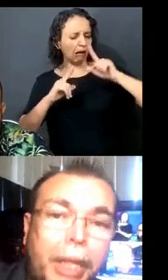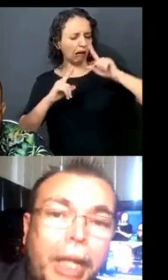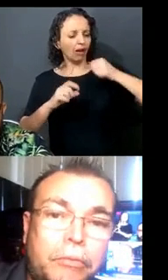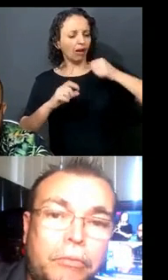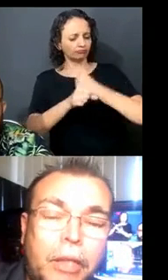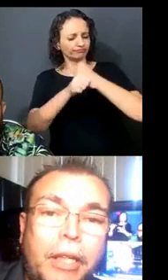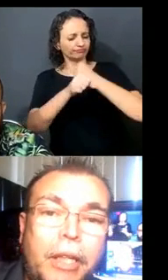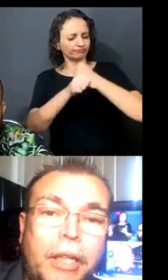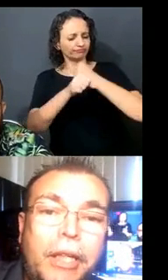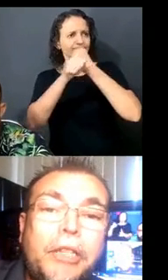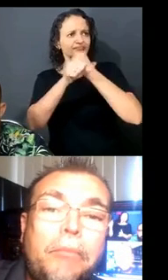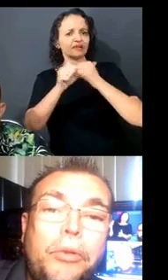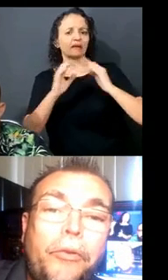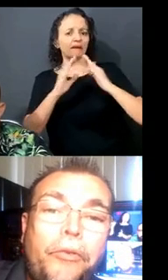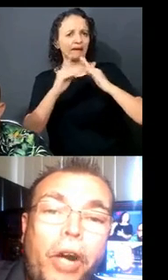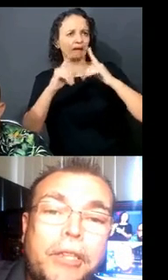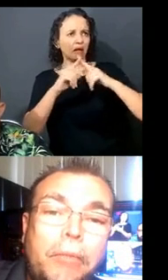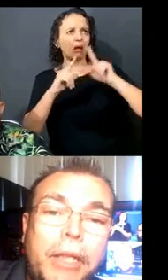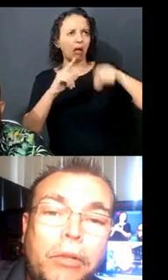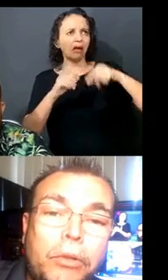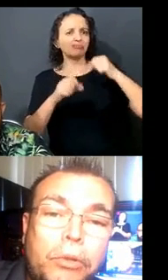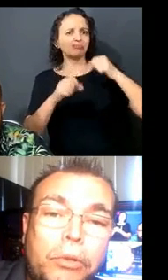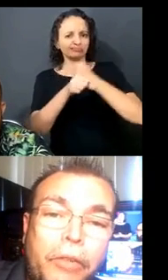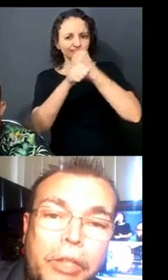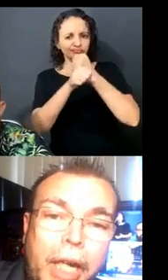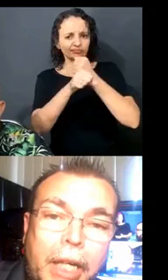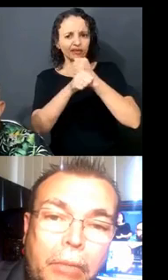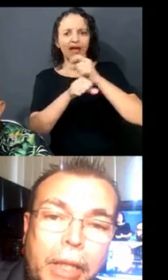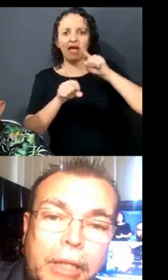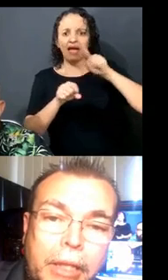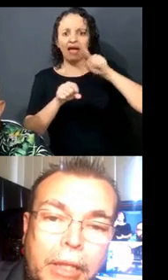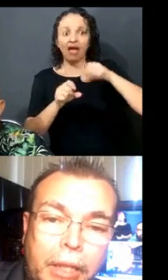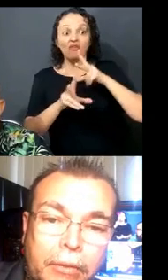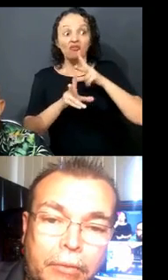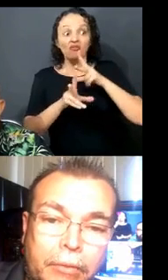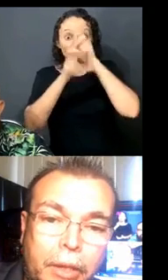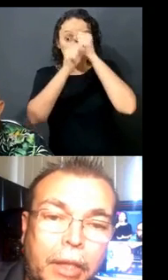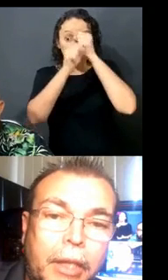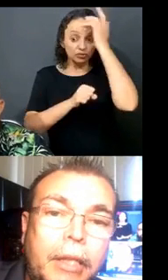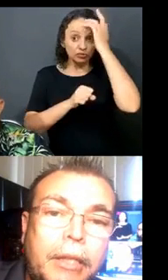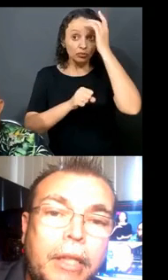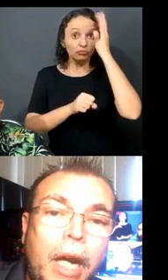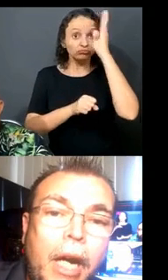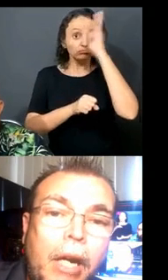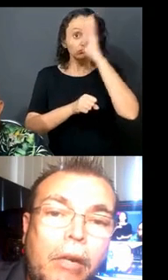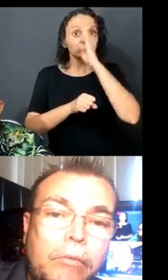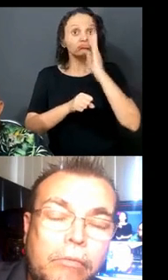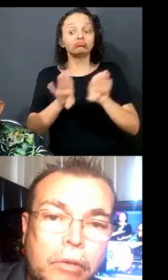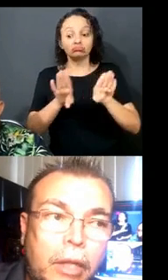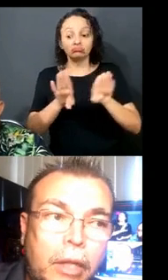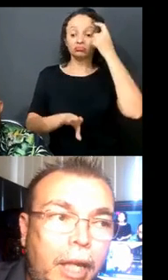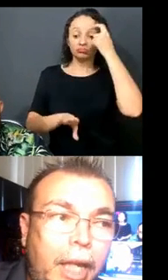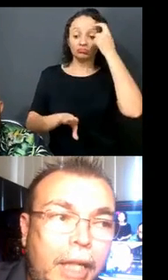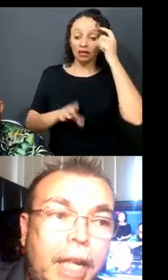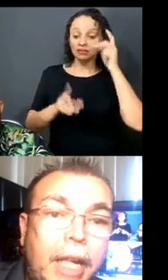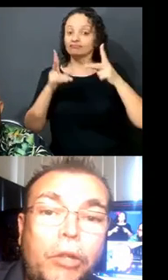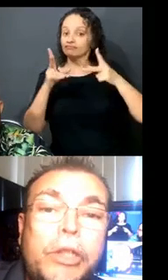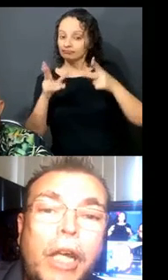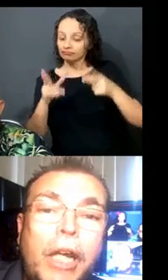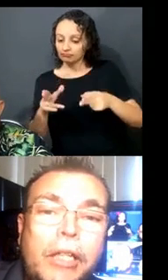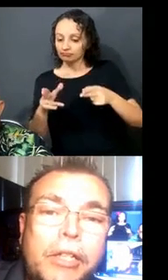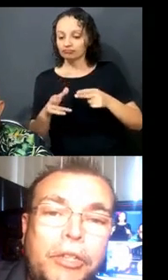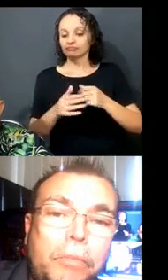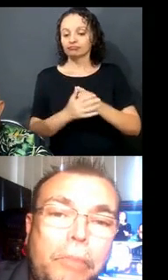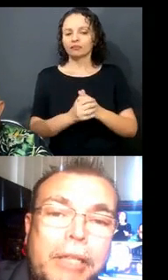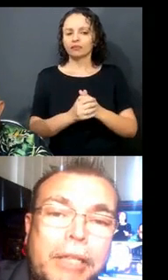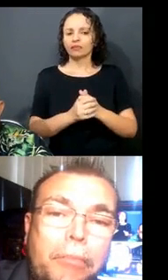prédio. E isso está muito forte também na cultura evangélica brasileira. Então, essa